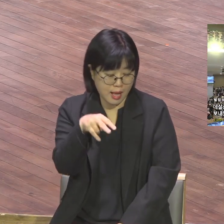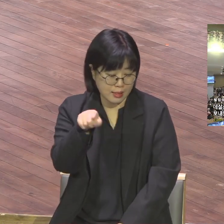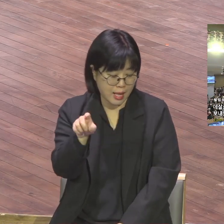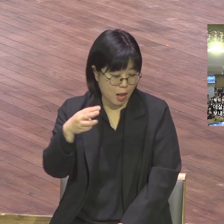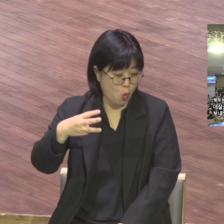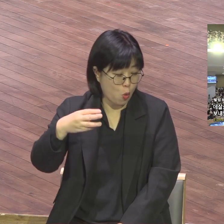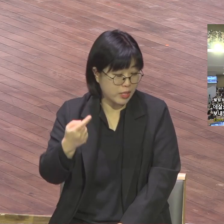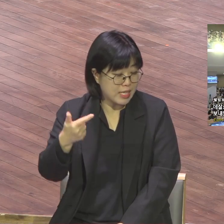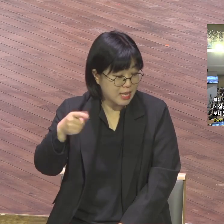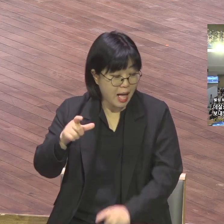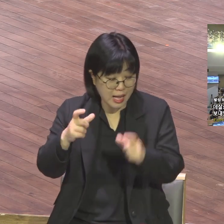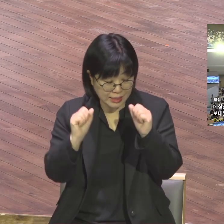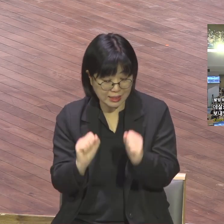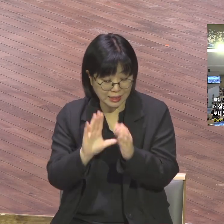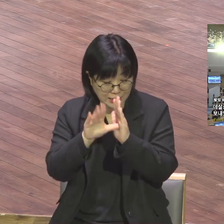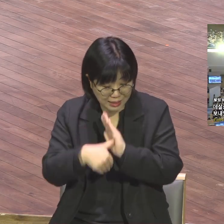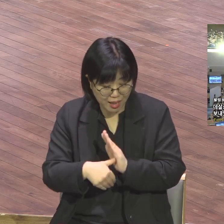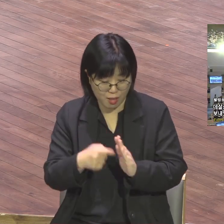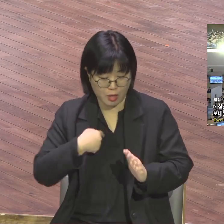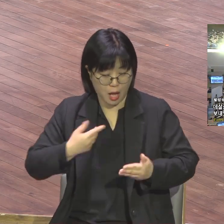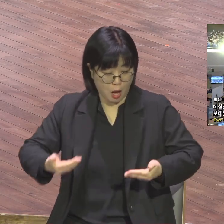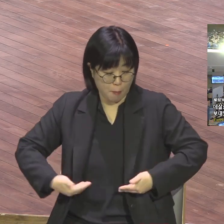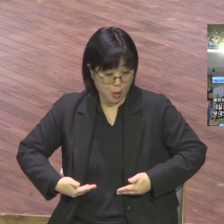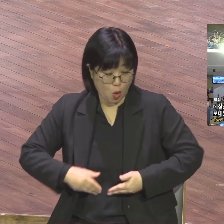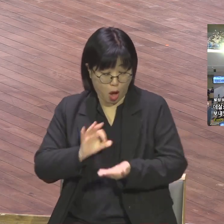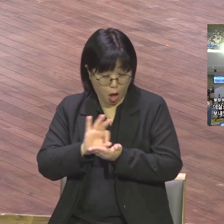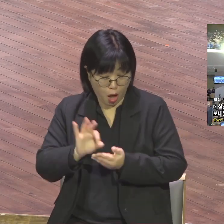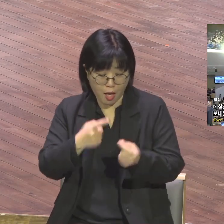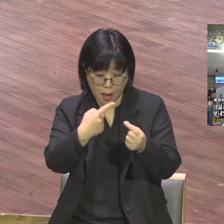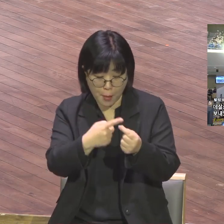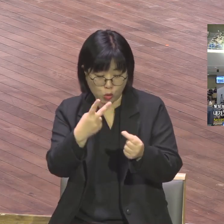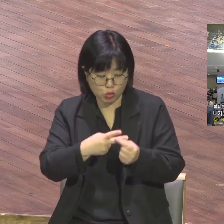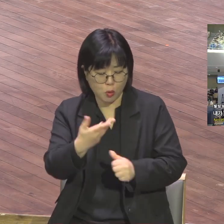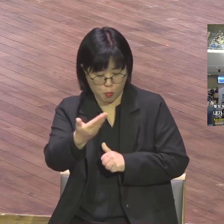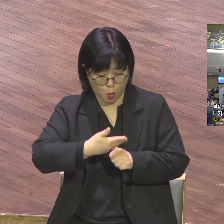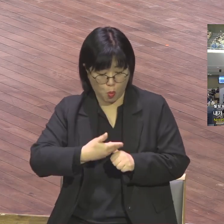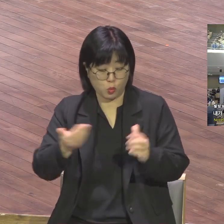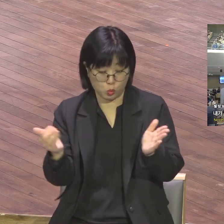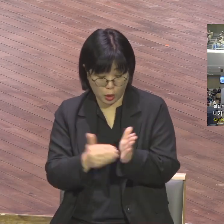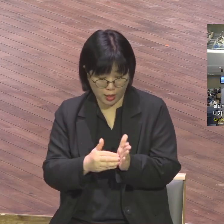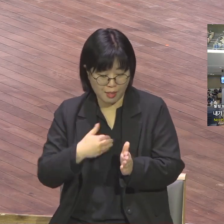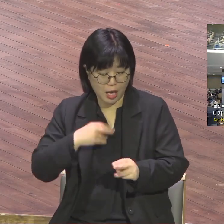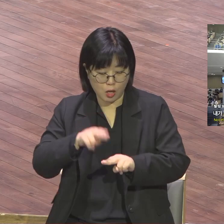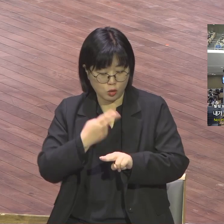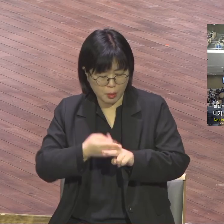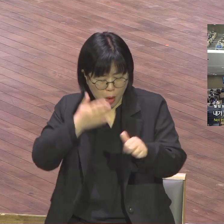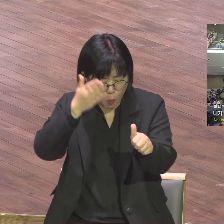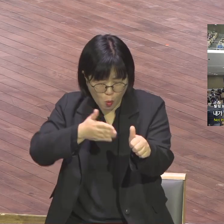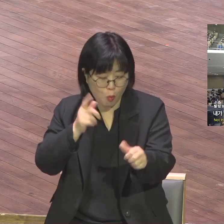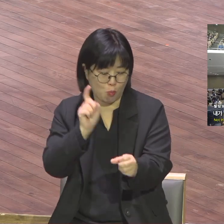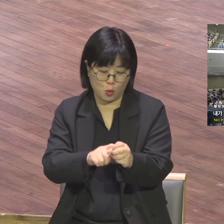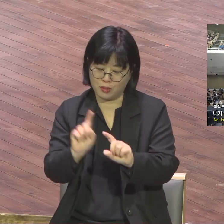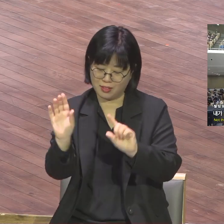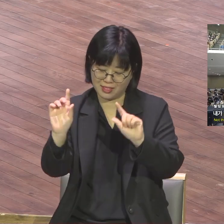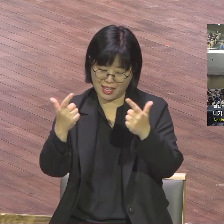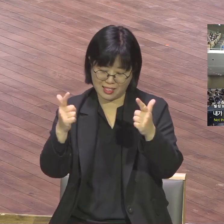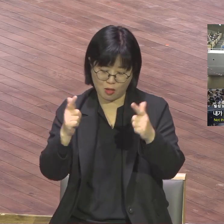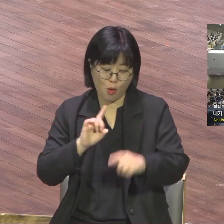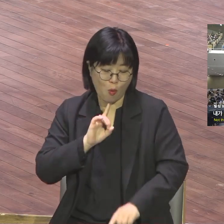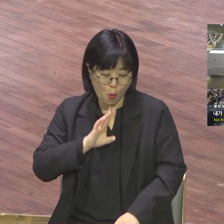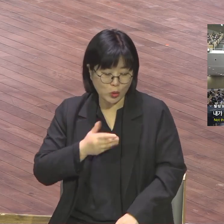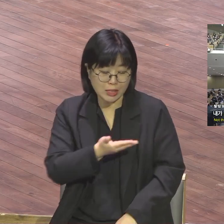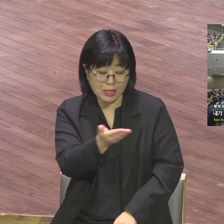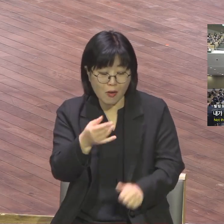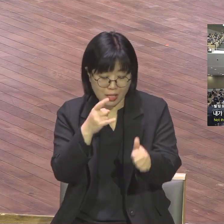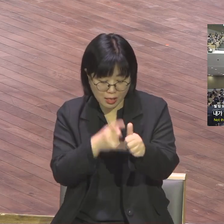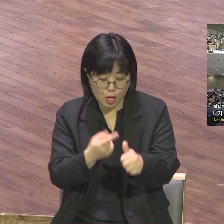때에도 너희가 한 번 아니라 두 번이나 나의 쓸 것을 보내었도다. 내가 선물을 구함이 아니요 오직